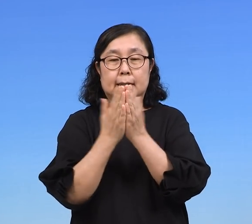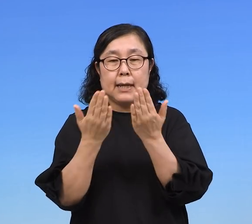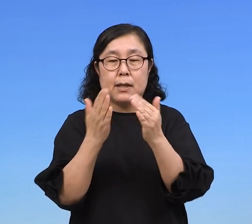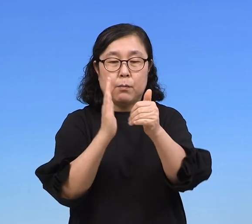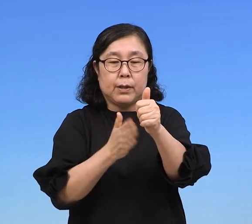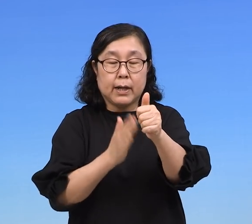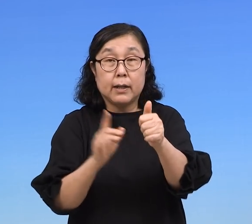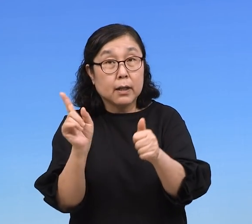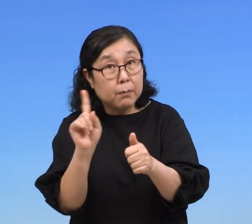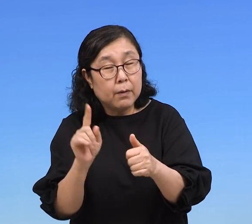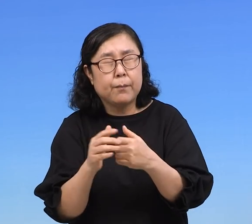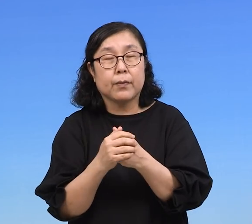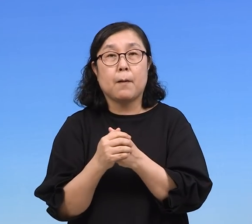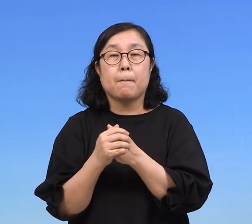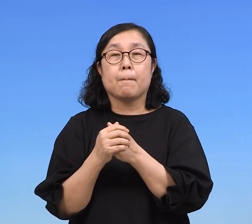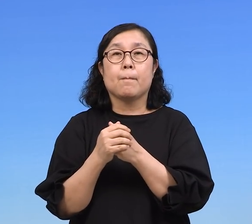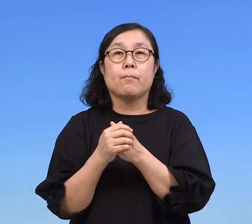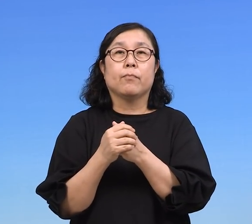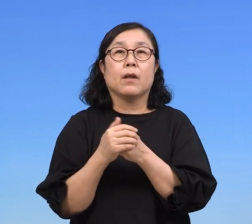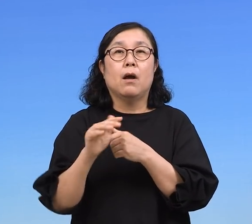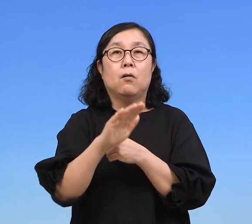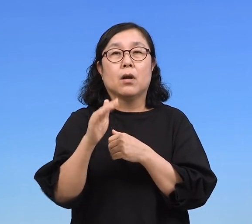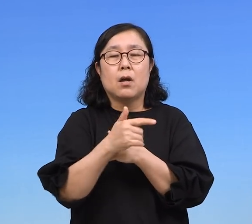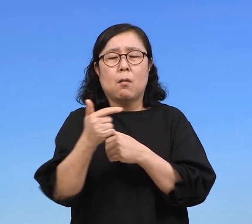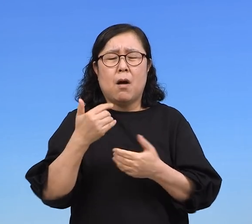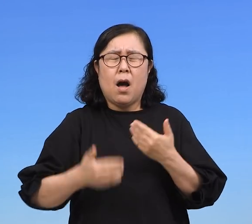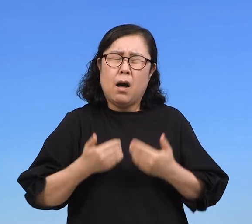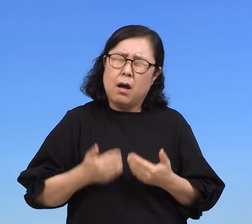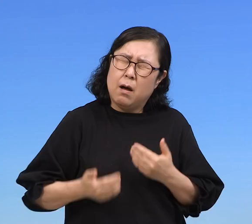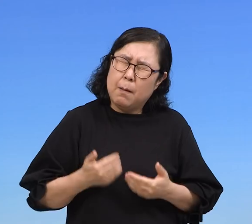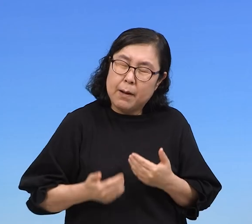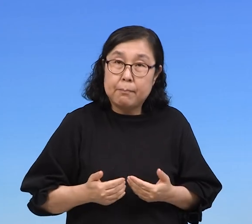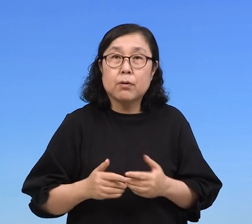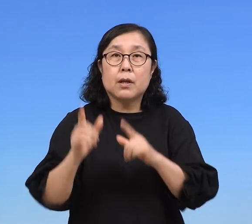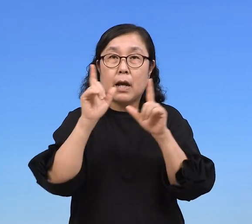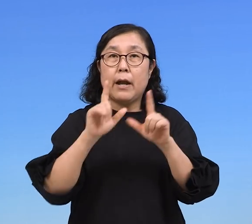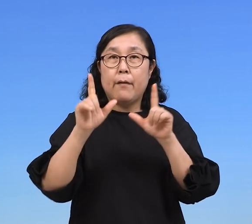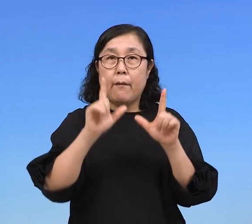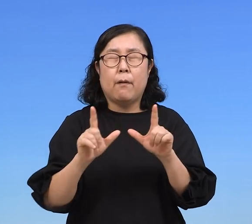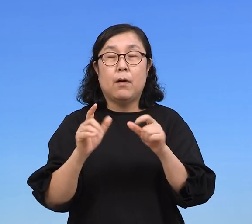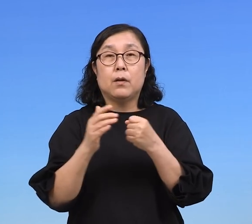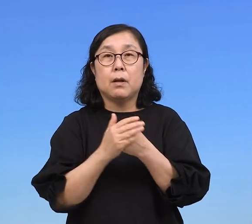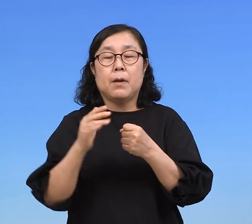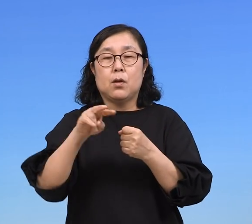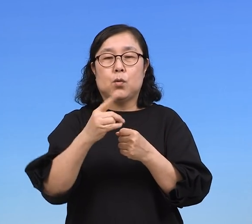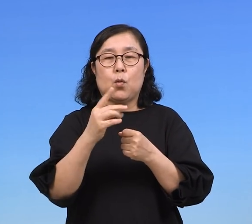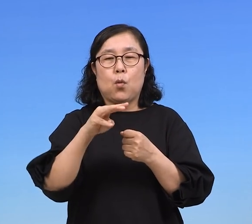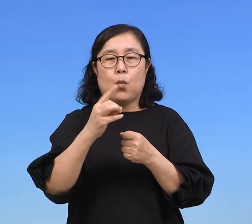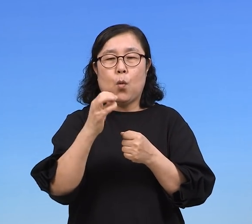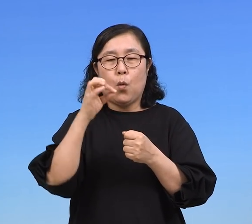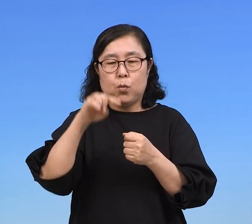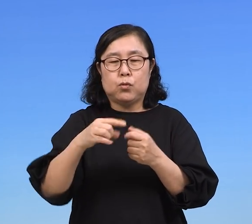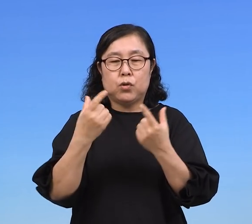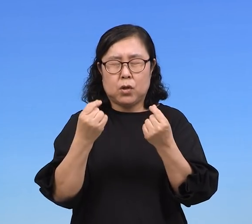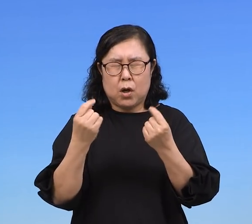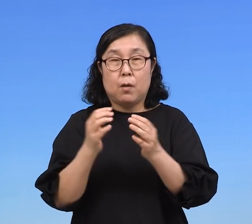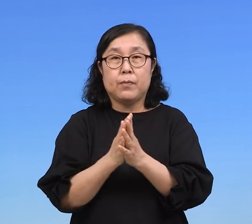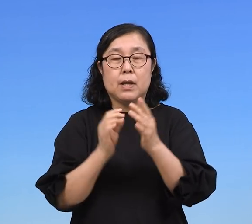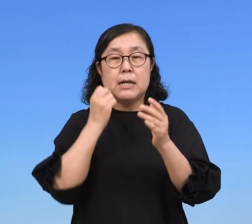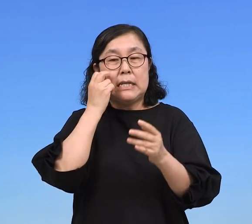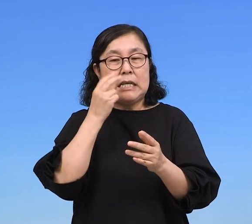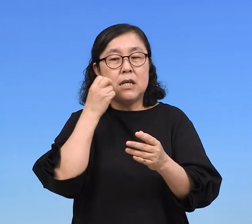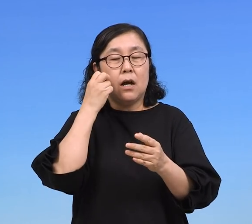뭘 이제 권하는가 하니까, 우리가 뭐 너무 바쁘게 살아가는데 뭐 우리가 그 소로처럼